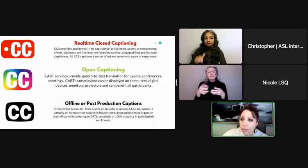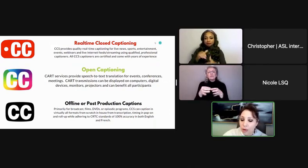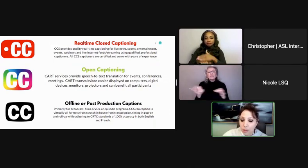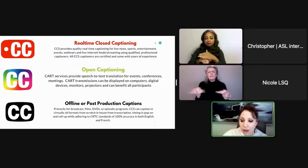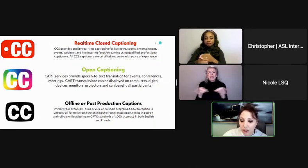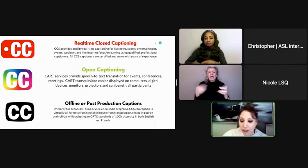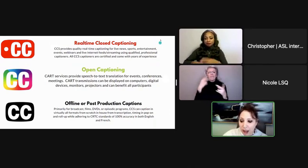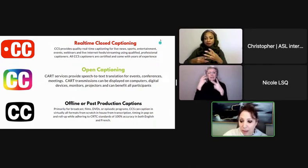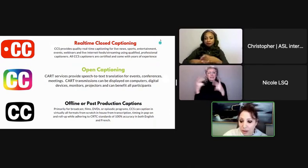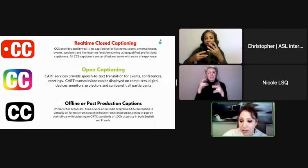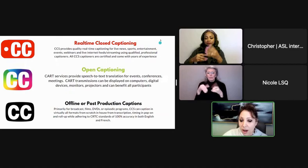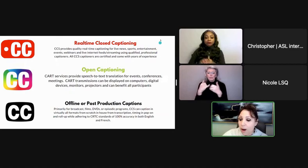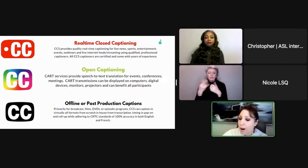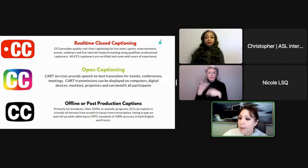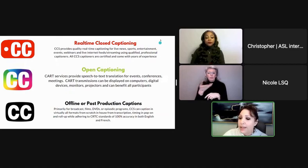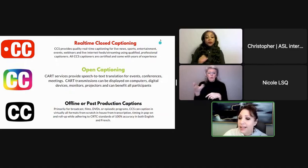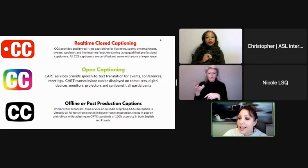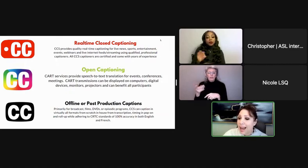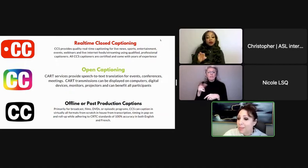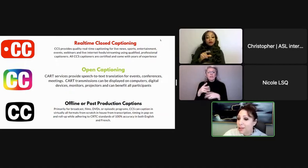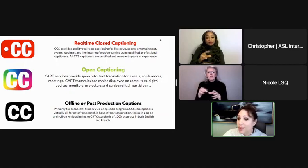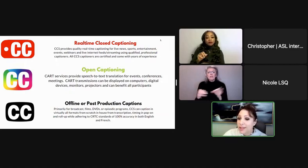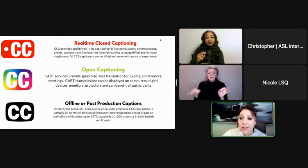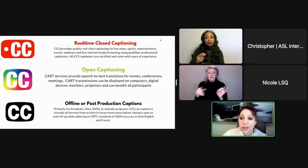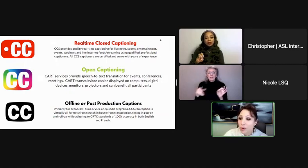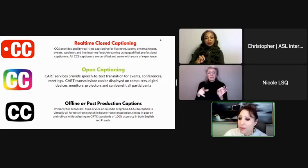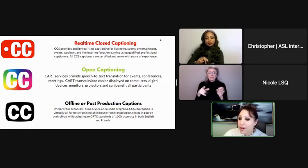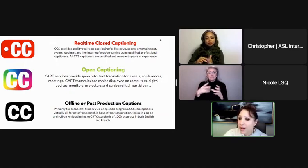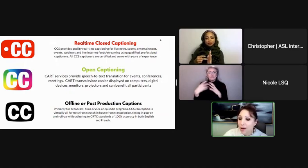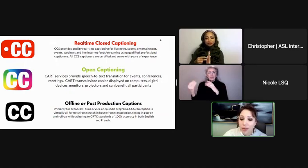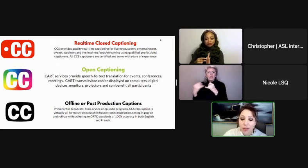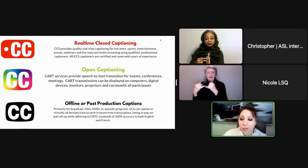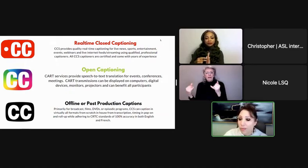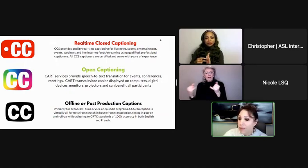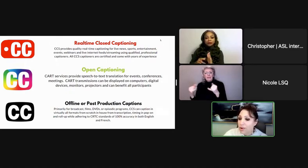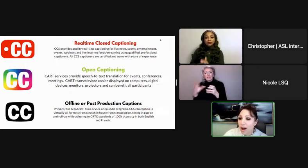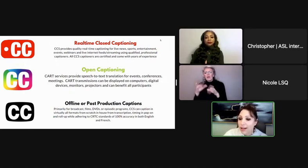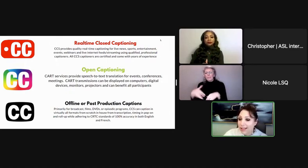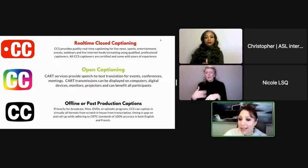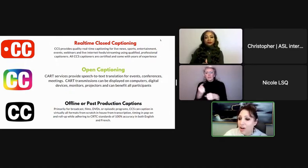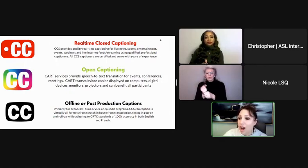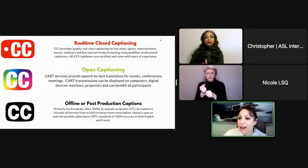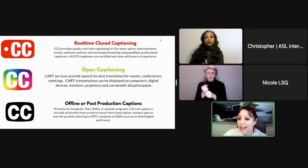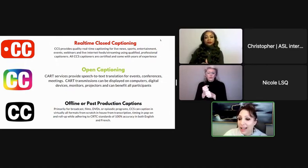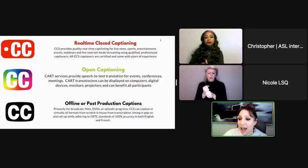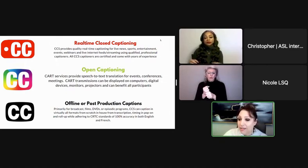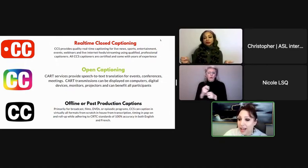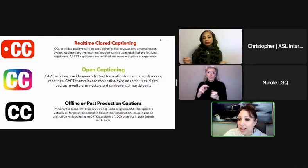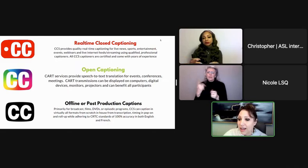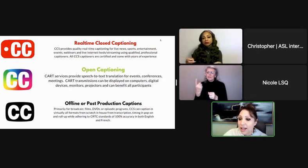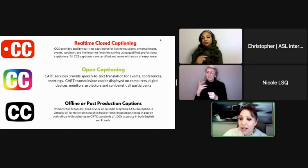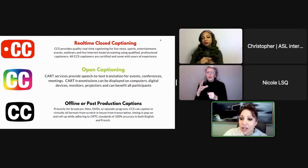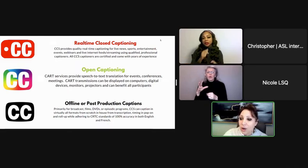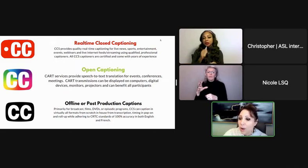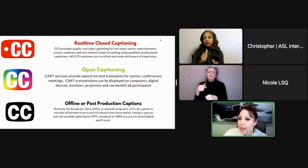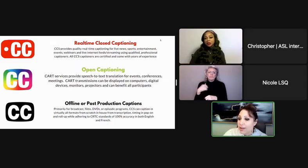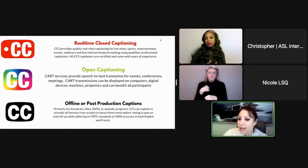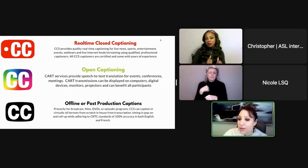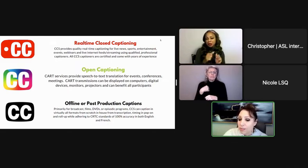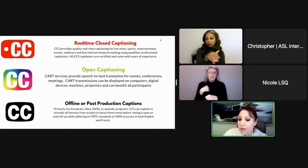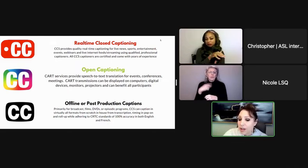visible pour tous. Le sous-titrage hors ligne ou en post-production, c'est quelque chose qu'on utilise des